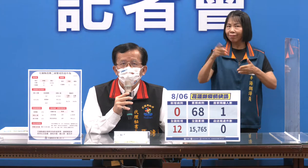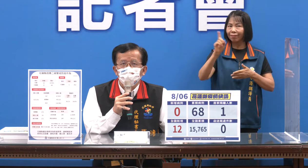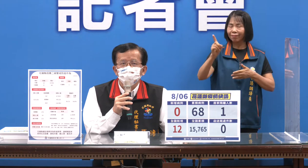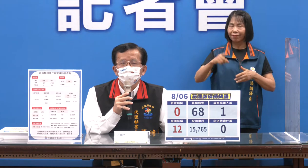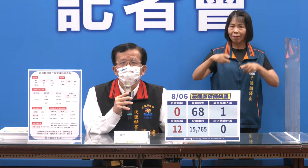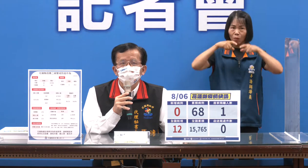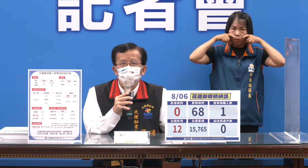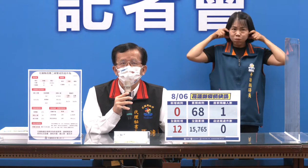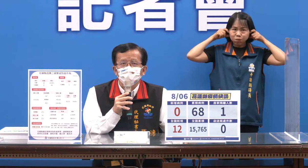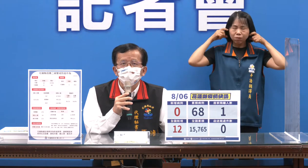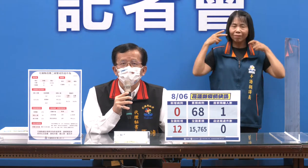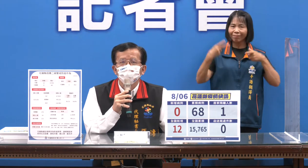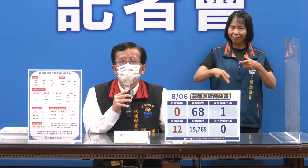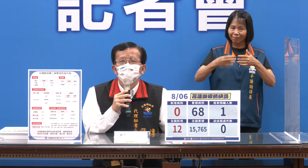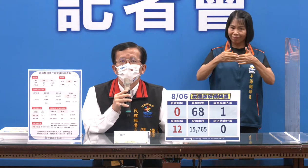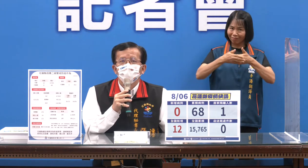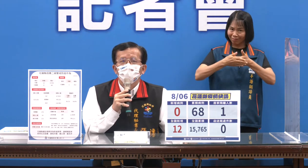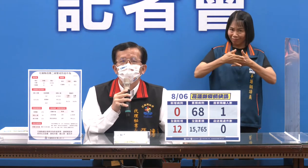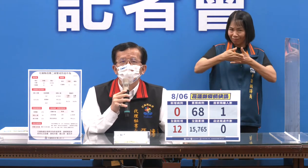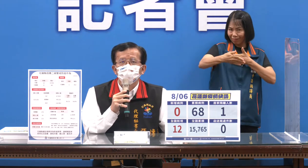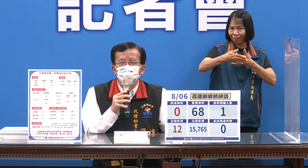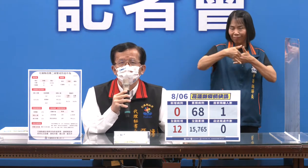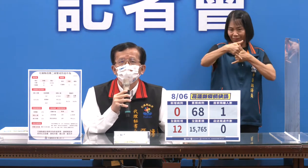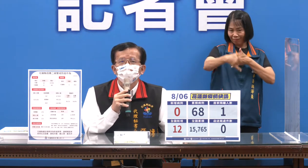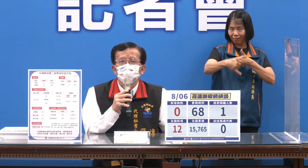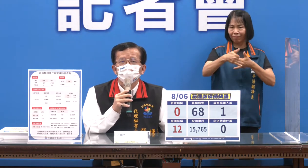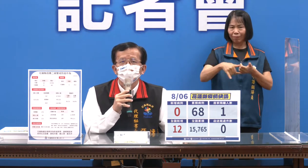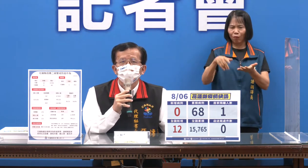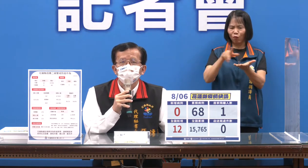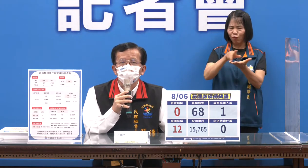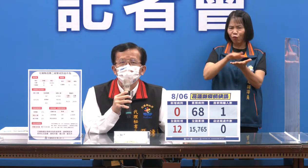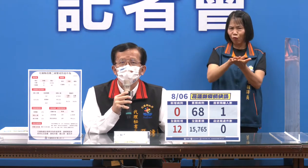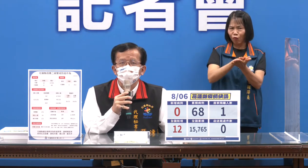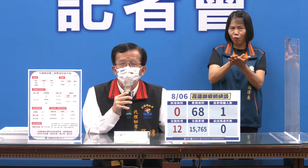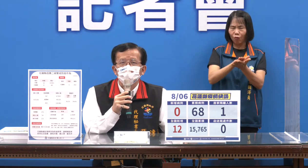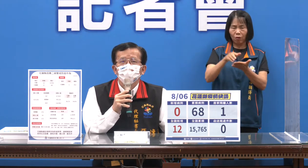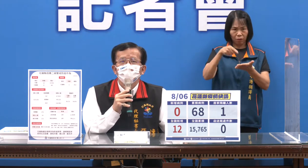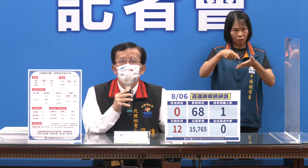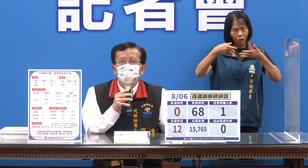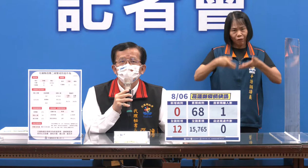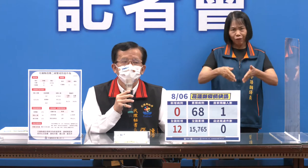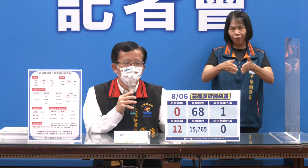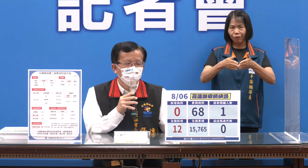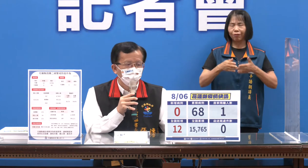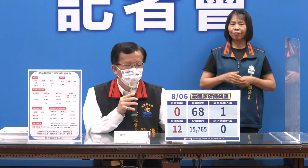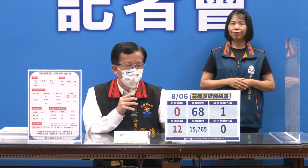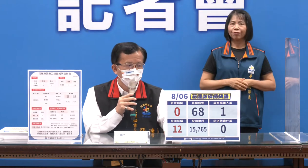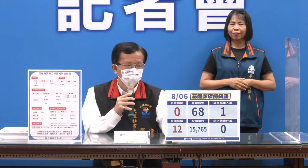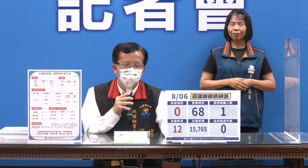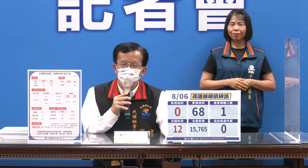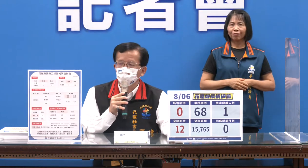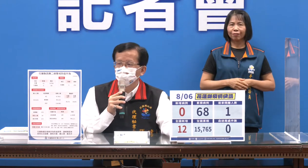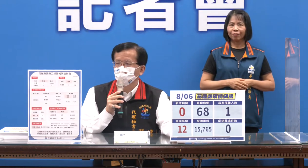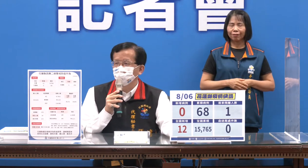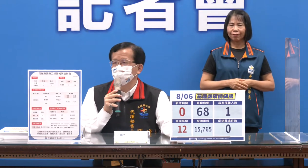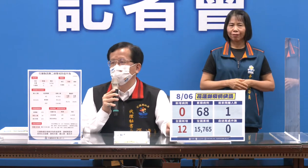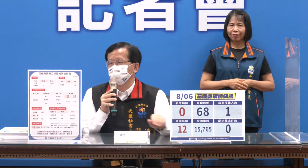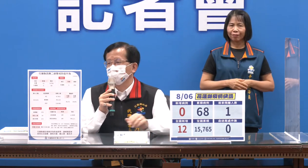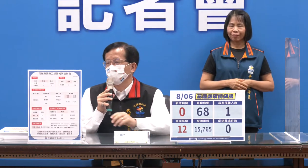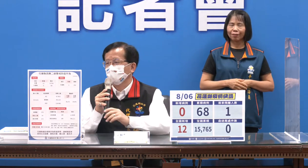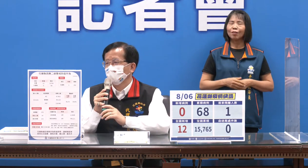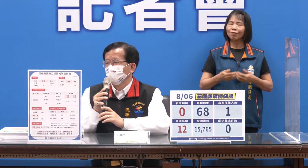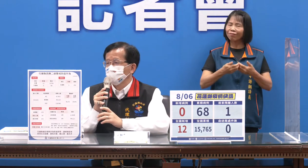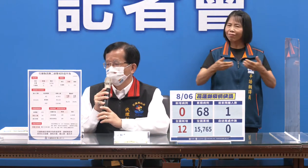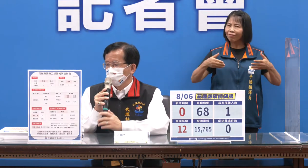防疫作为社交距离等等，包括消毒都是必须要做的，这个我们来跟乡亲朋友做分